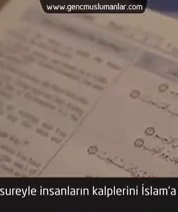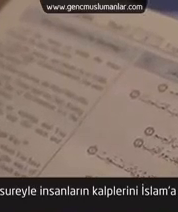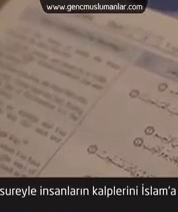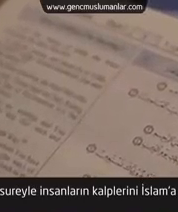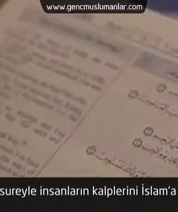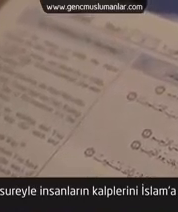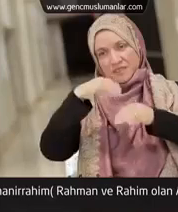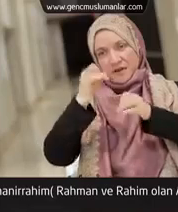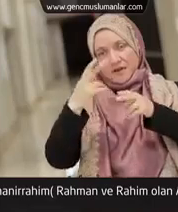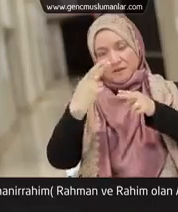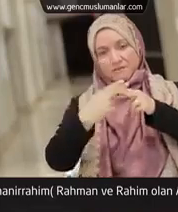للإسلام.